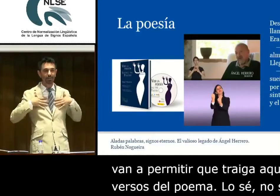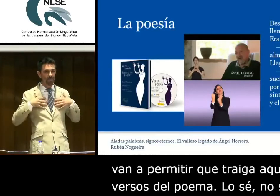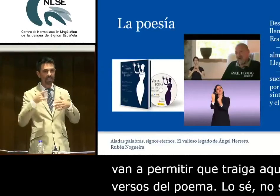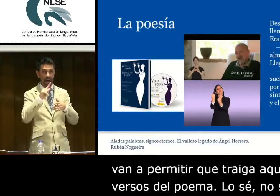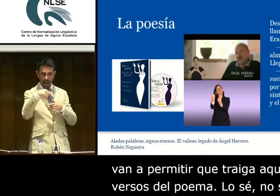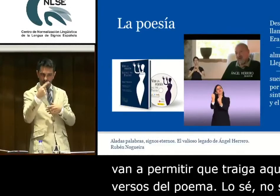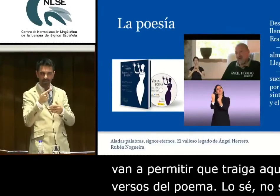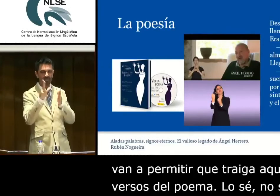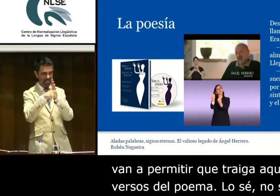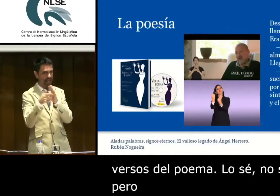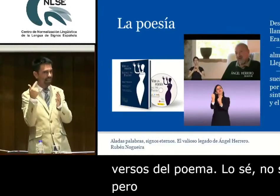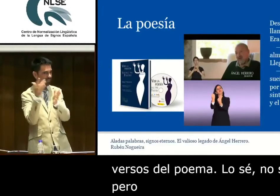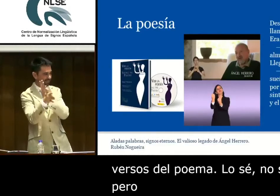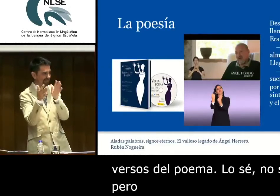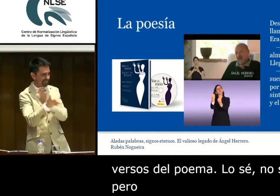sorpresa mayor.